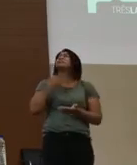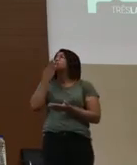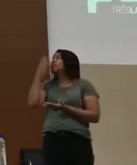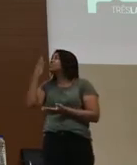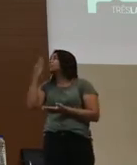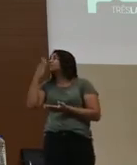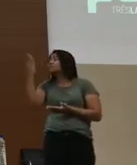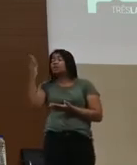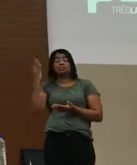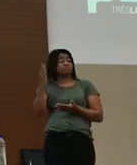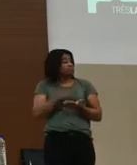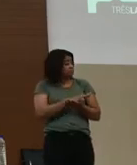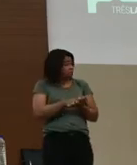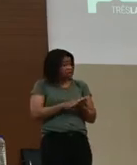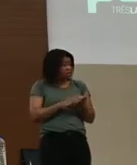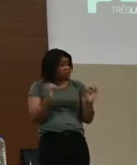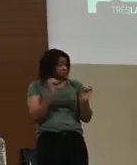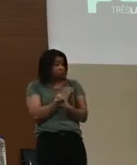fez.